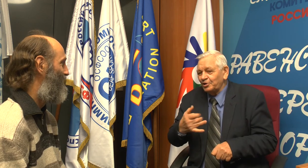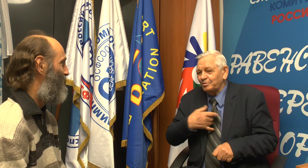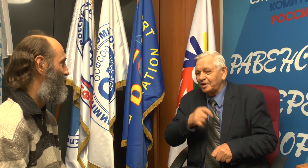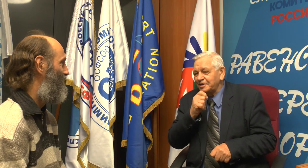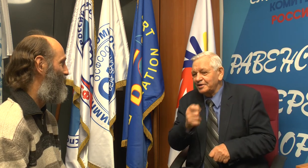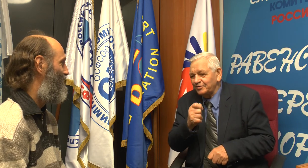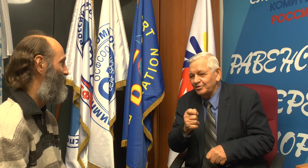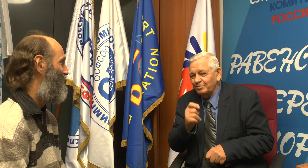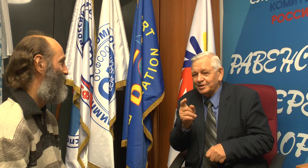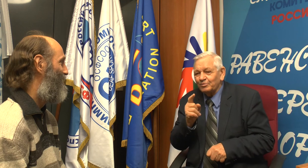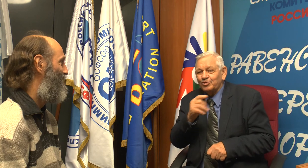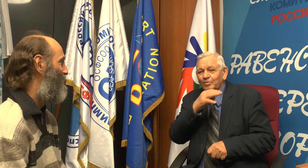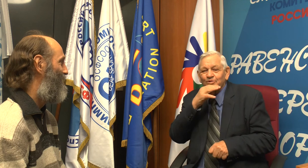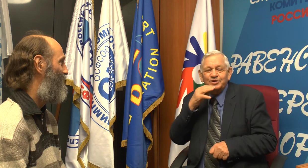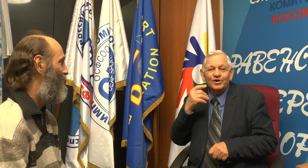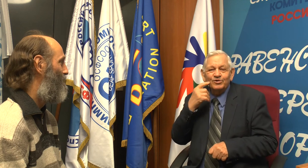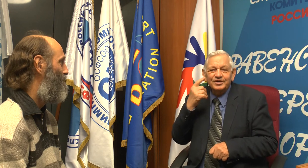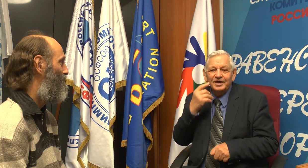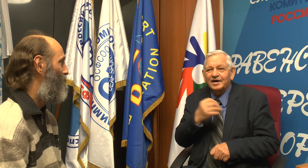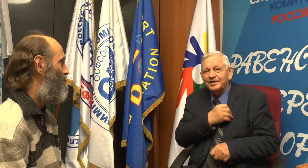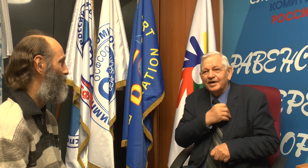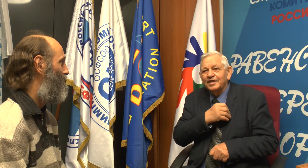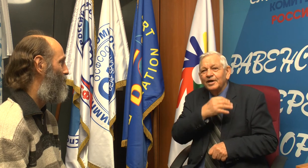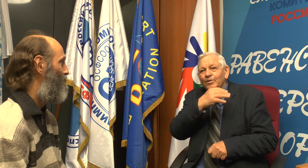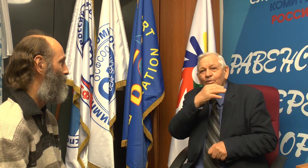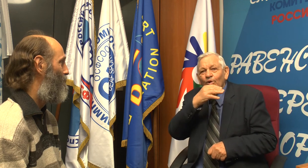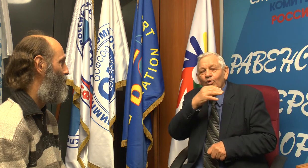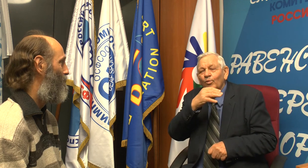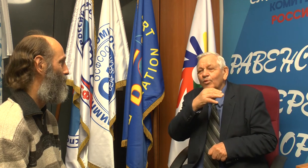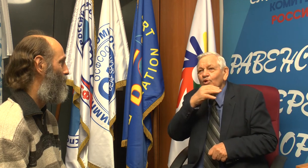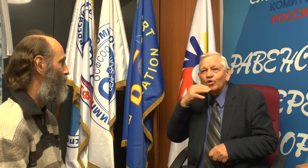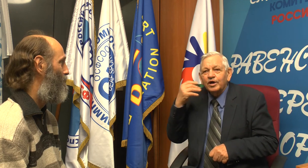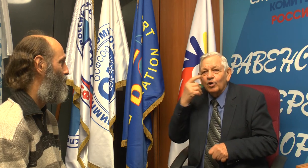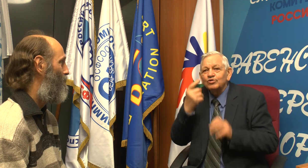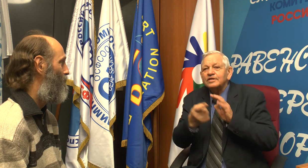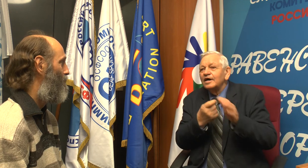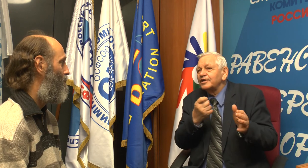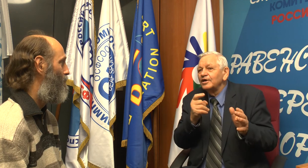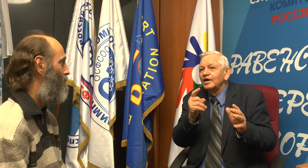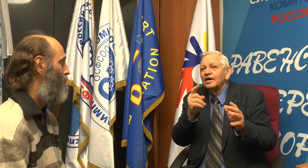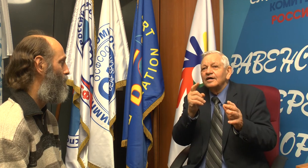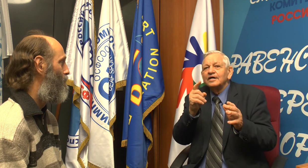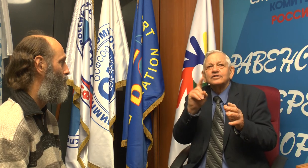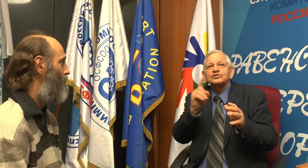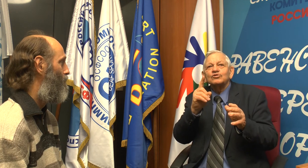меня интервью, потому что многие глухие хотят многое узнать, что